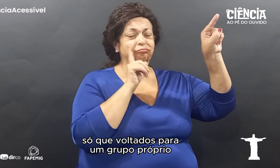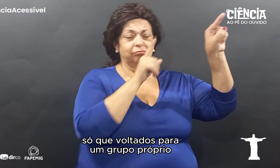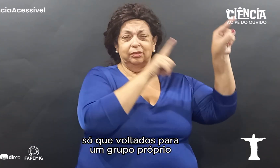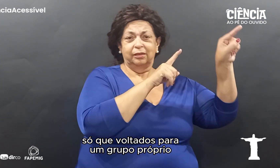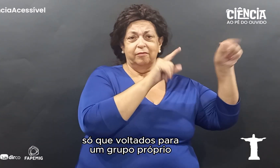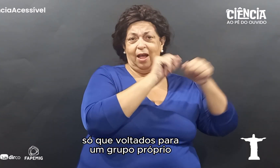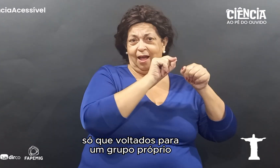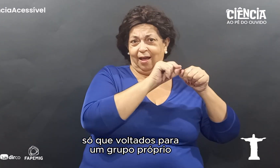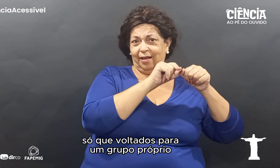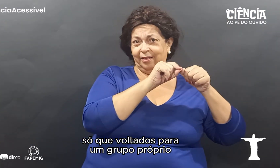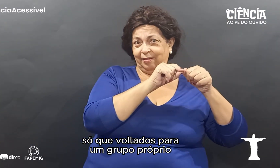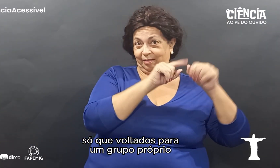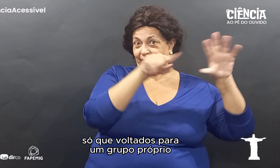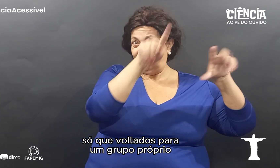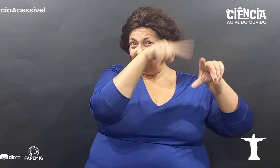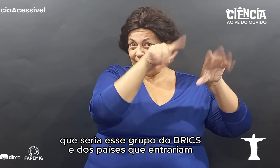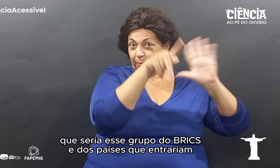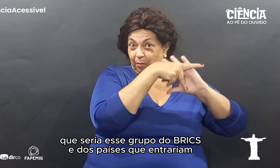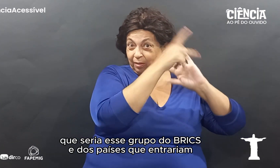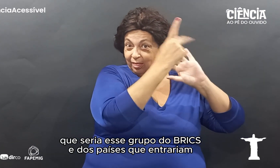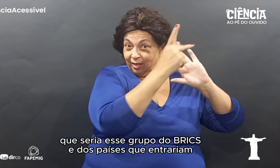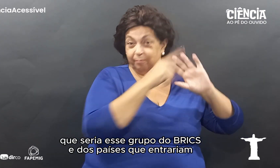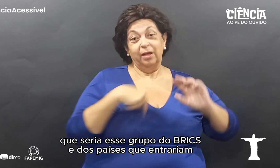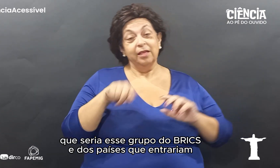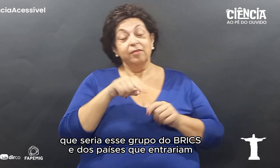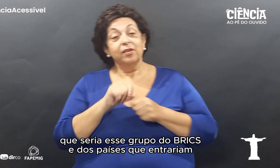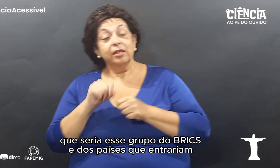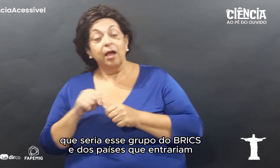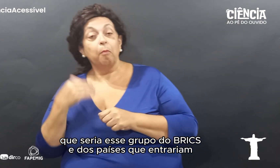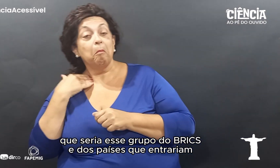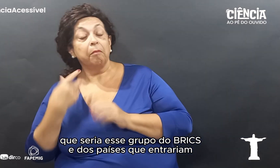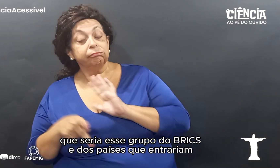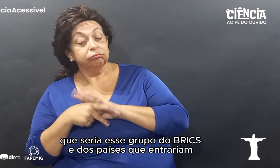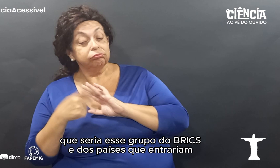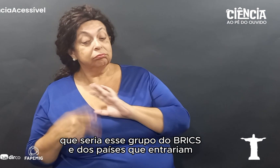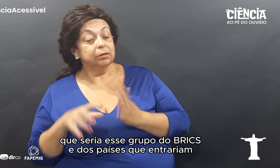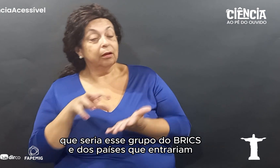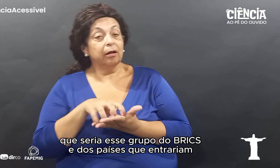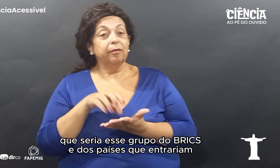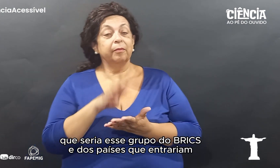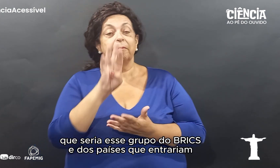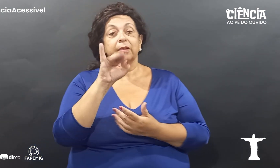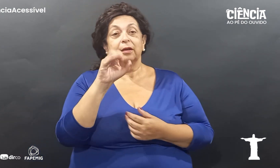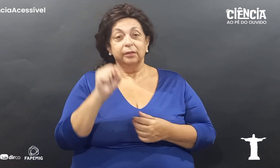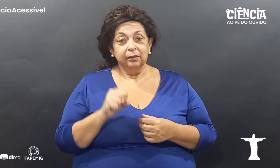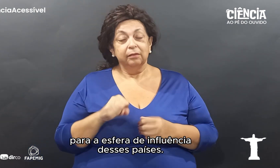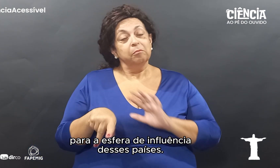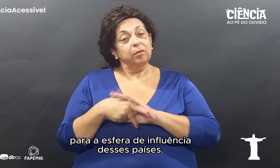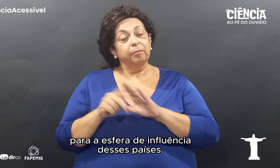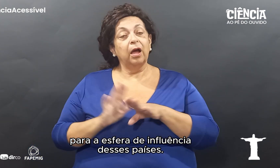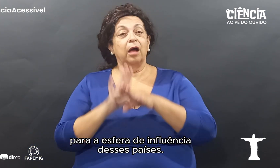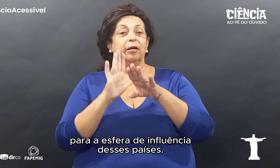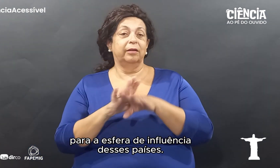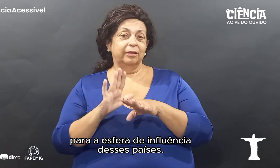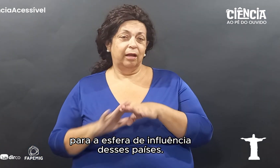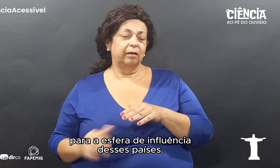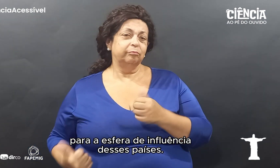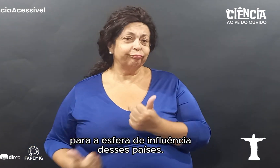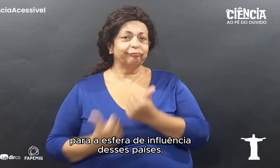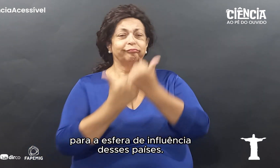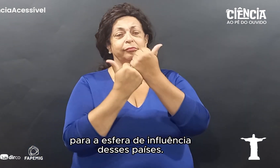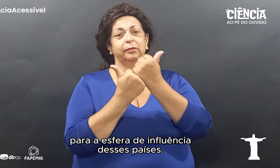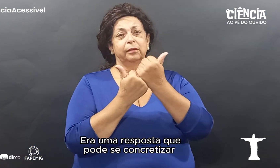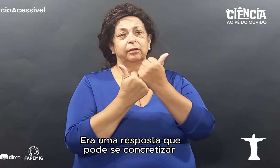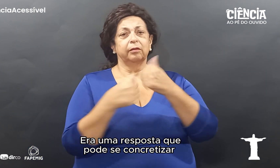que voltados para um grupo próprio, que seria esse grupo do BRICS e dos países que entrariam para a esfera de influência